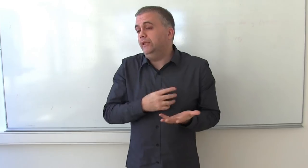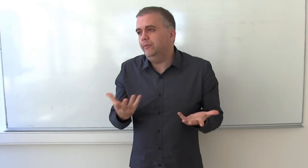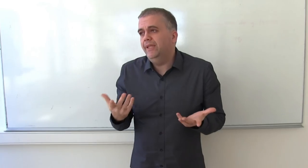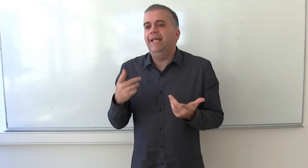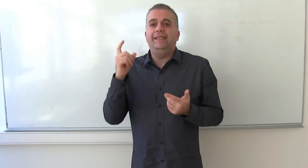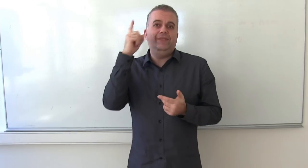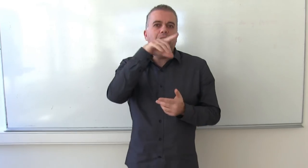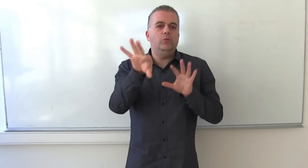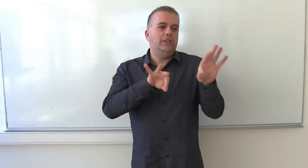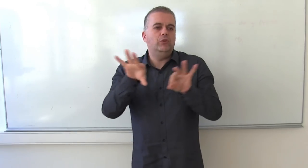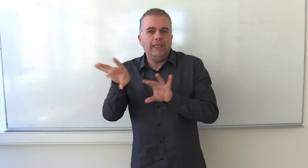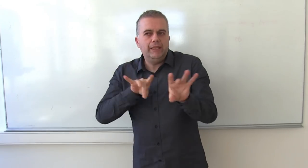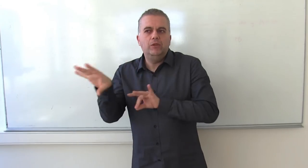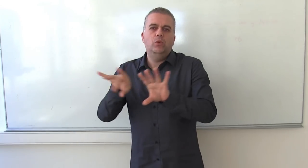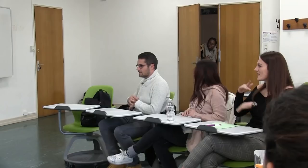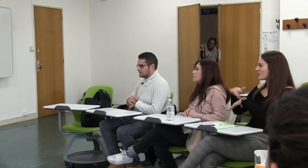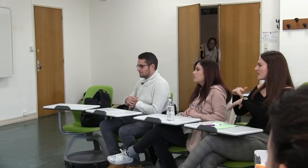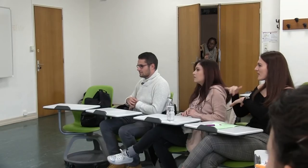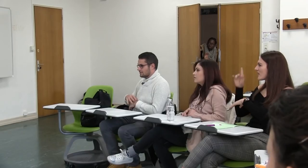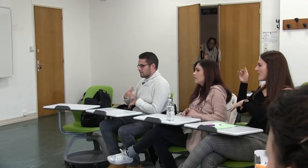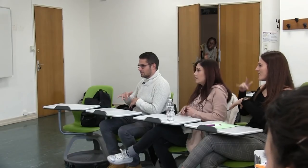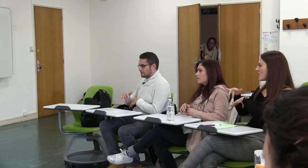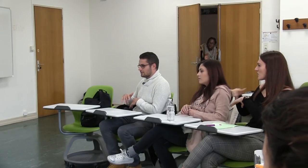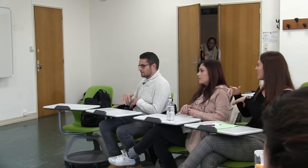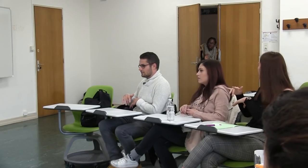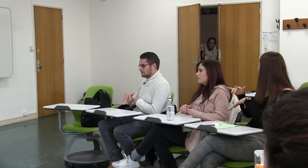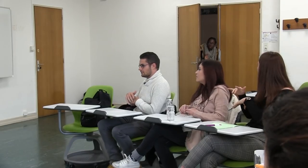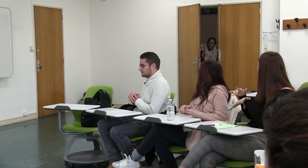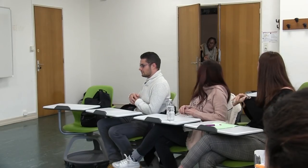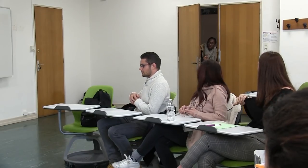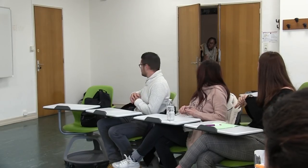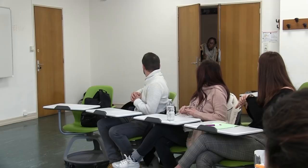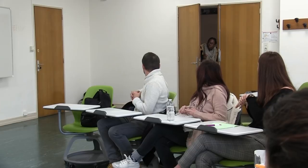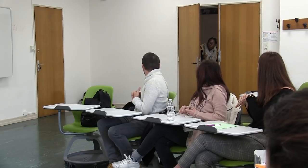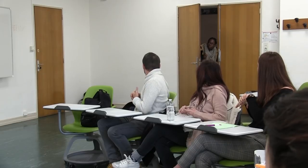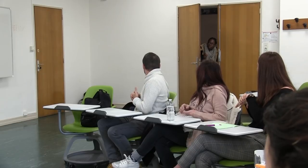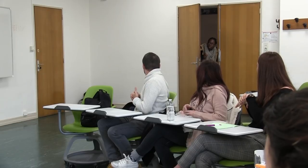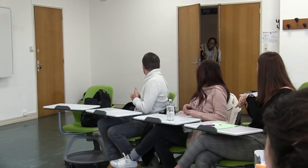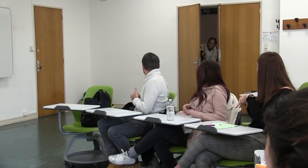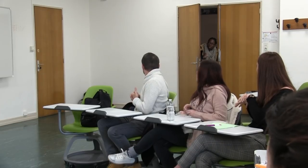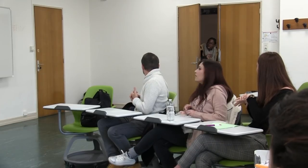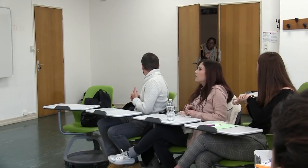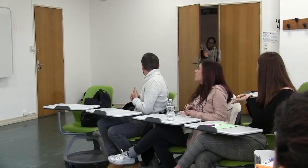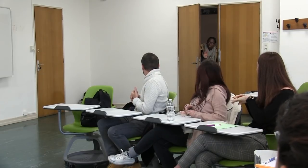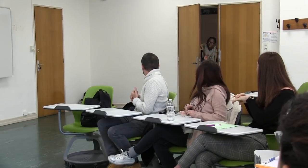mais c'est très difficile de faire une sélection. J'ai déjà réclamé à l'université des critères de sélection en fonction des parcours